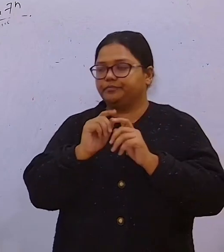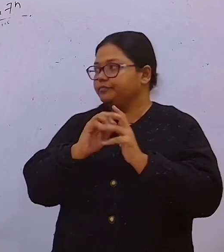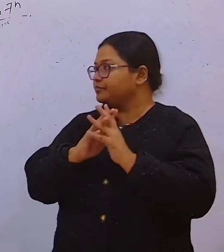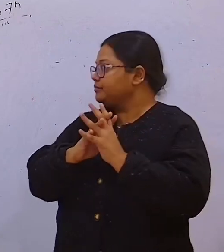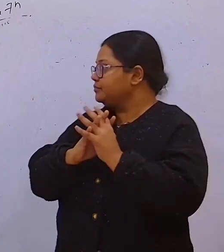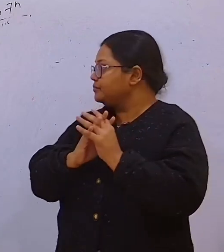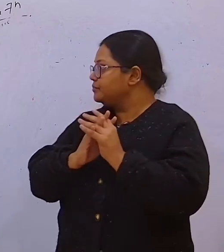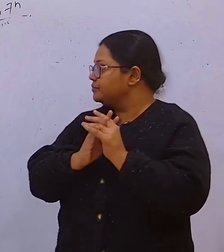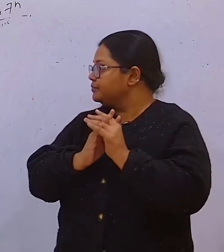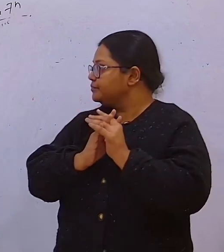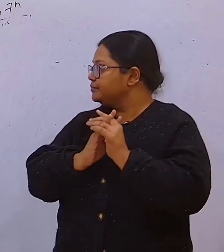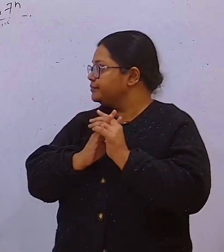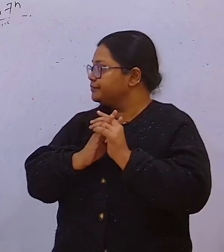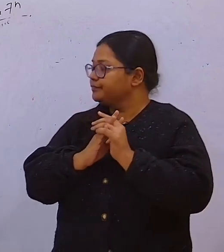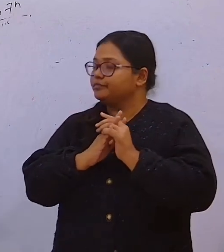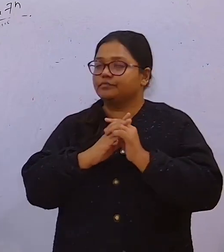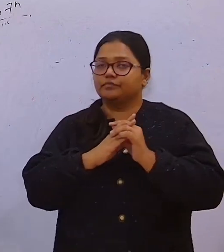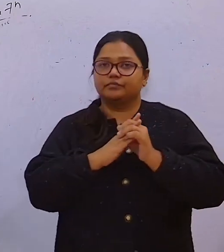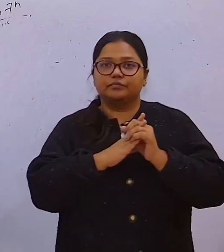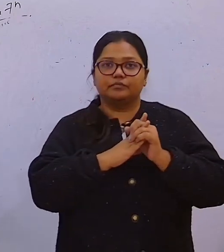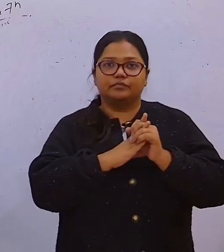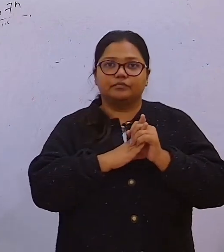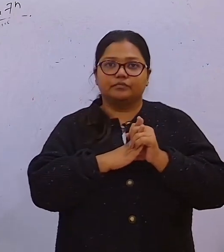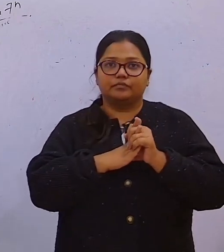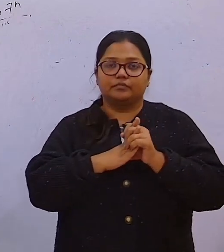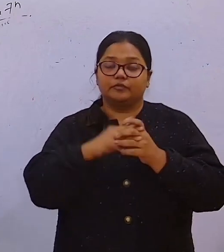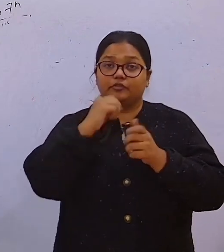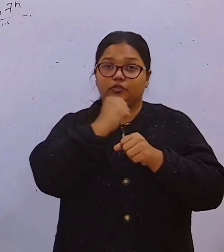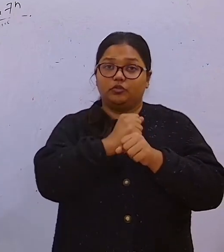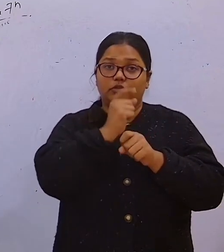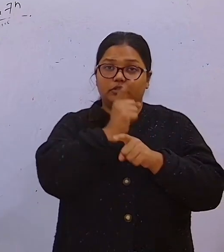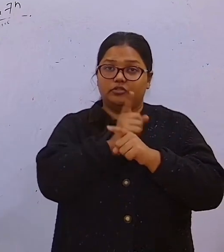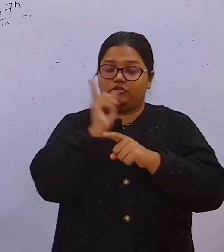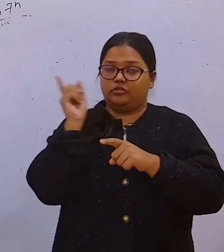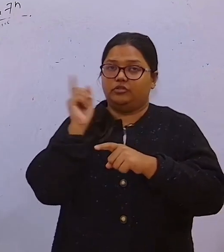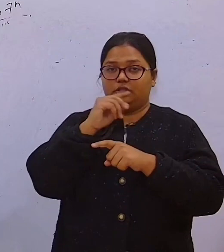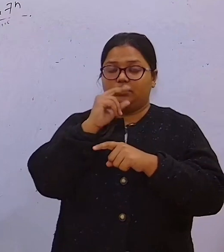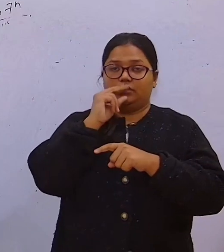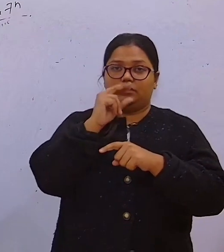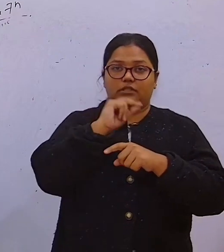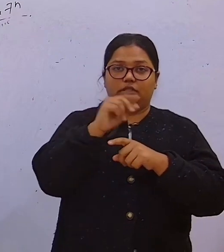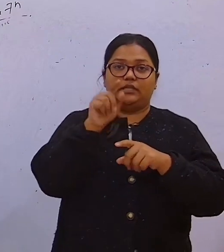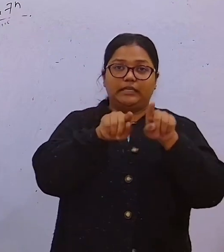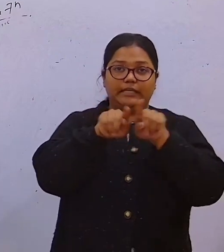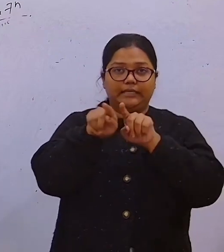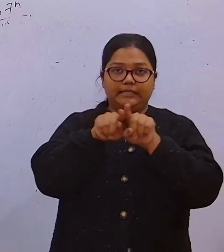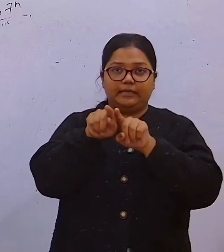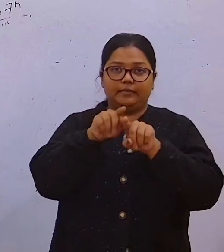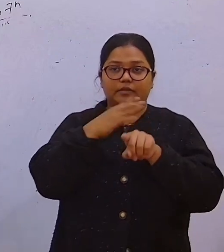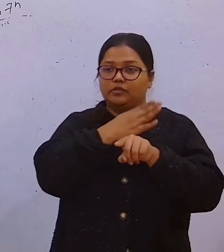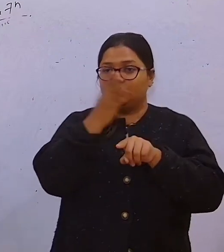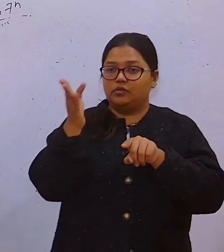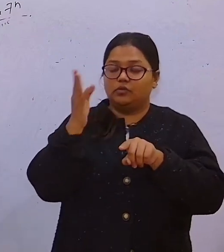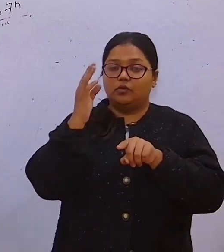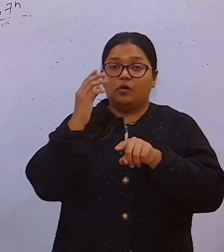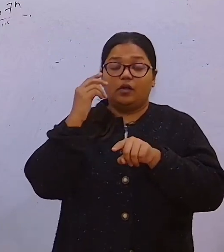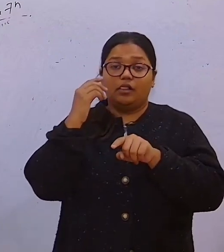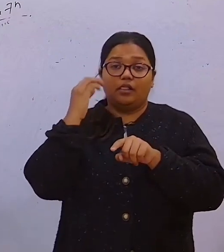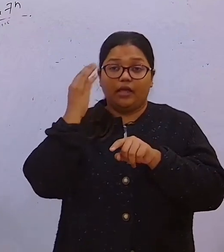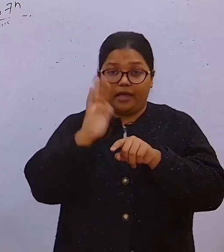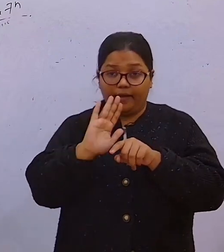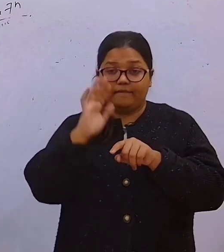अगर नाउन के बाद प्रीपोजिशन है और उसके बाद फिर से वही नाउन है जो पहले आया